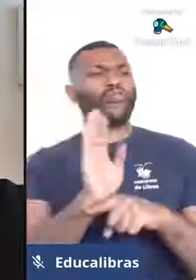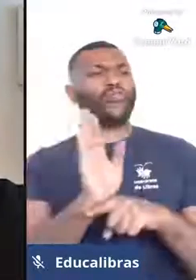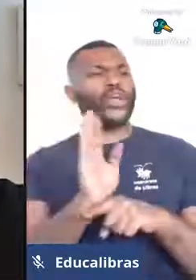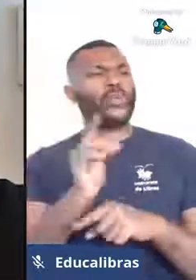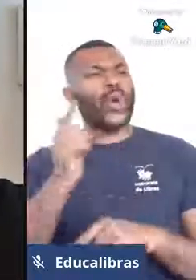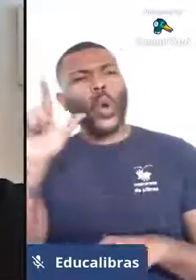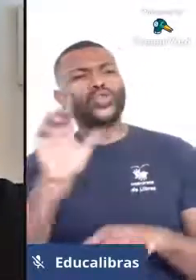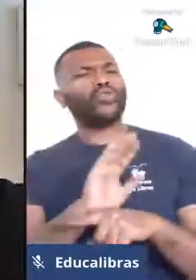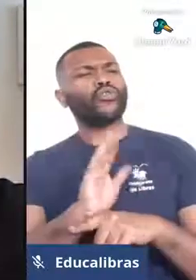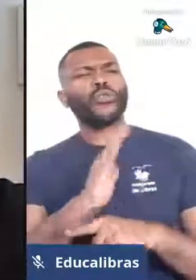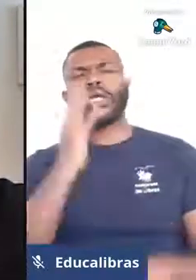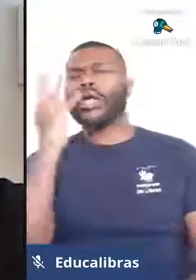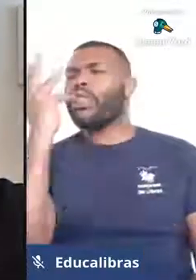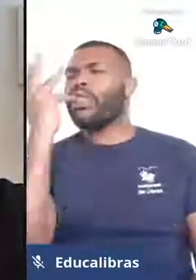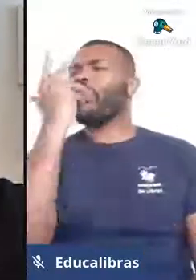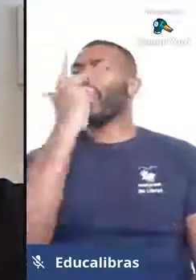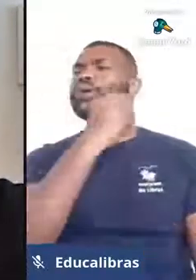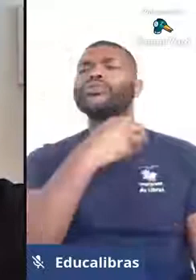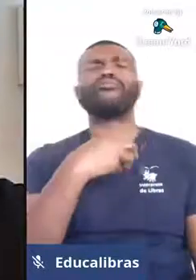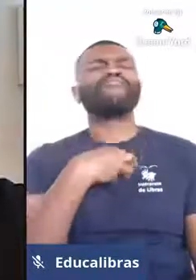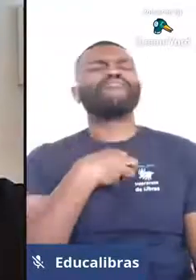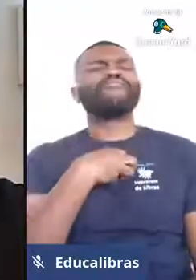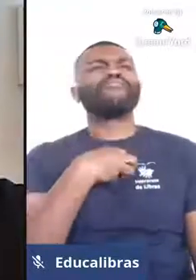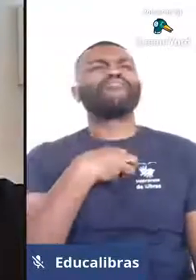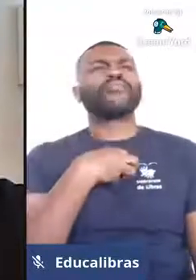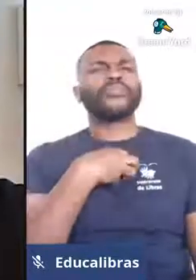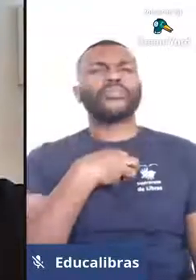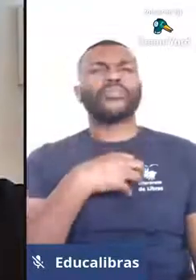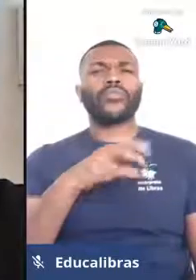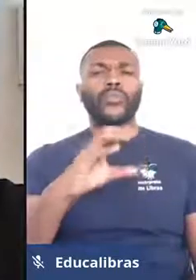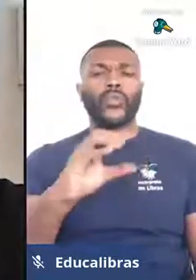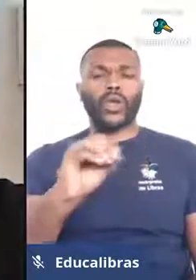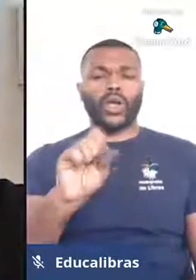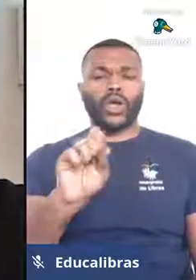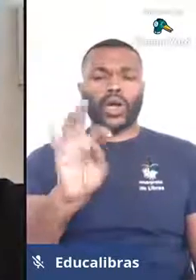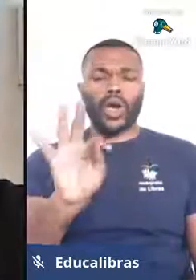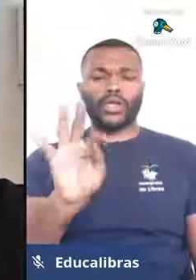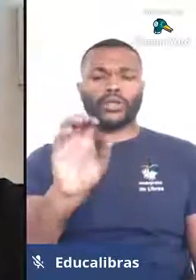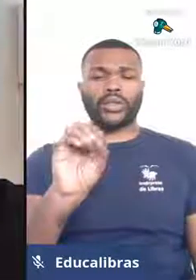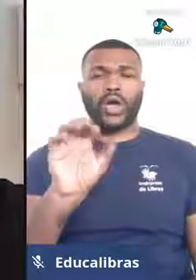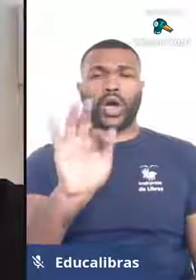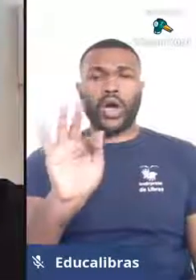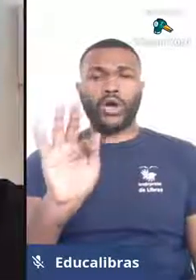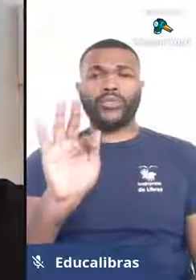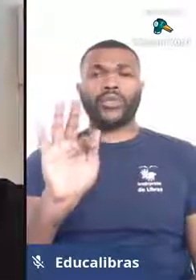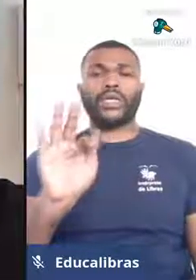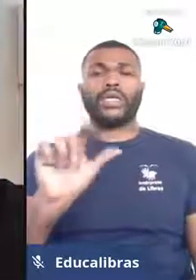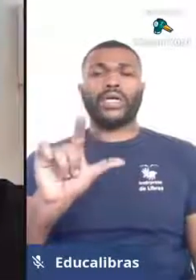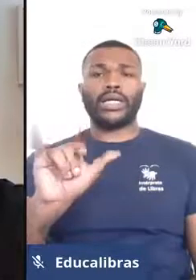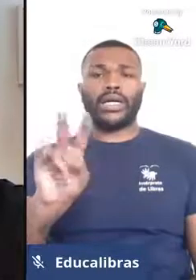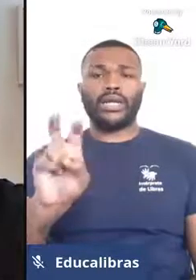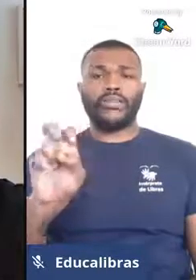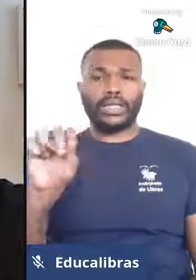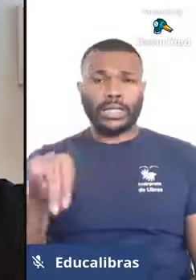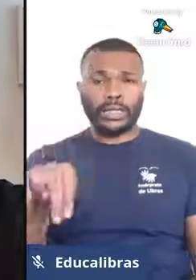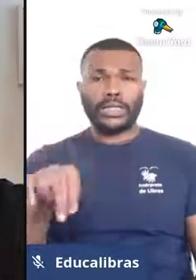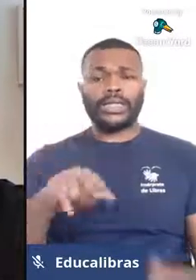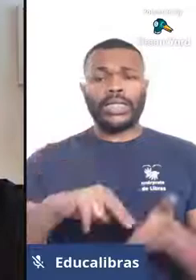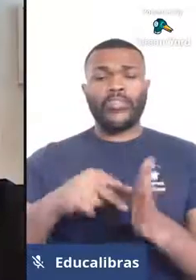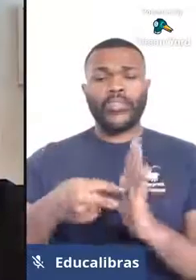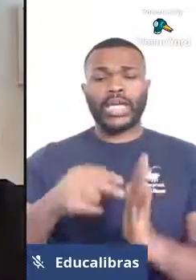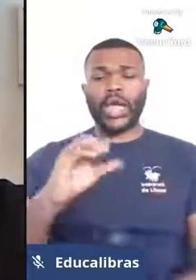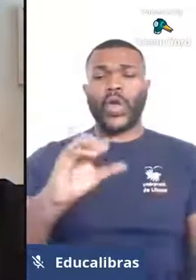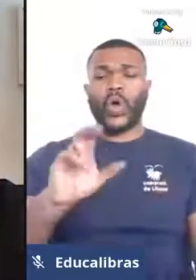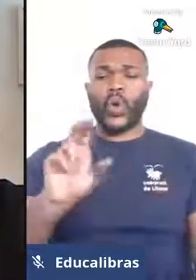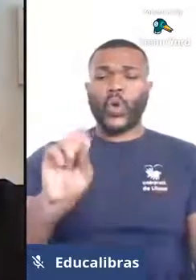lindo também, que se chama Cost of Living. Então, é o custo de vida, e é de um grupo de dança